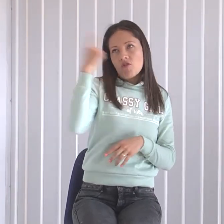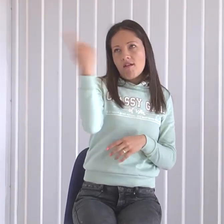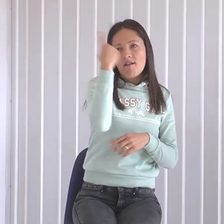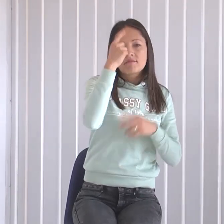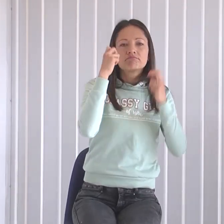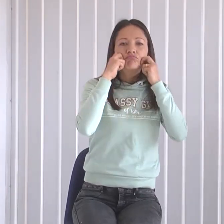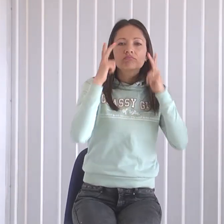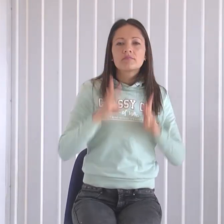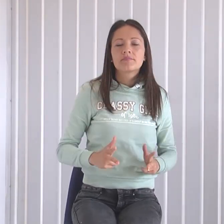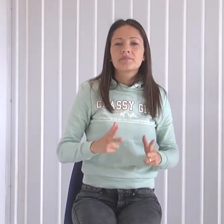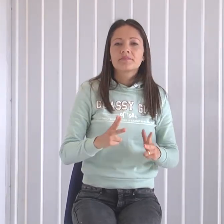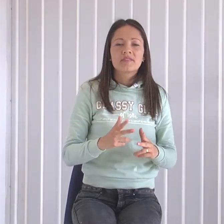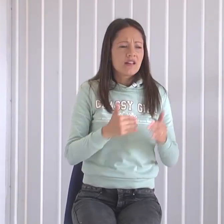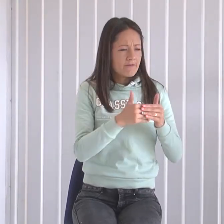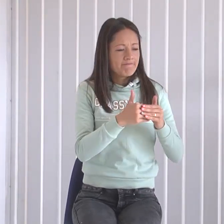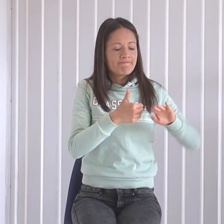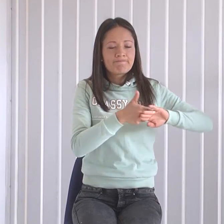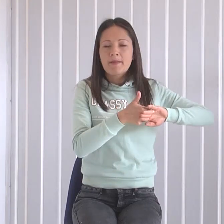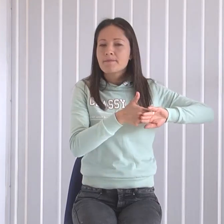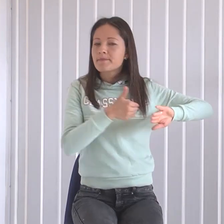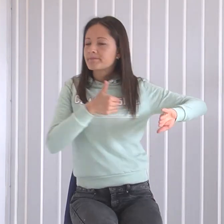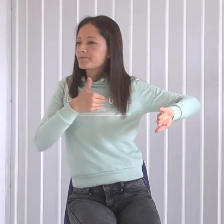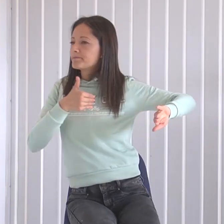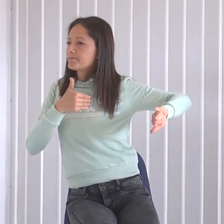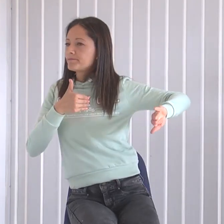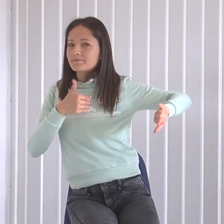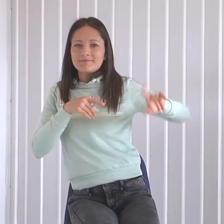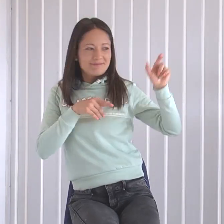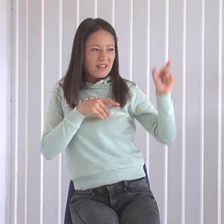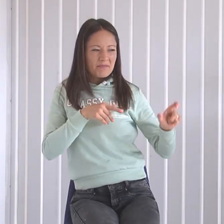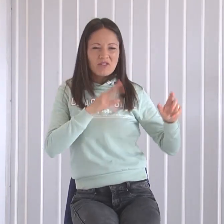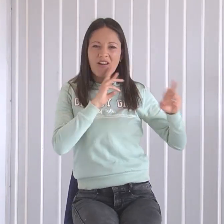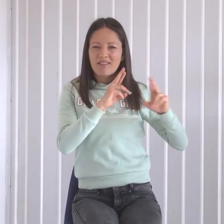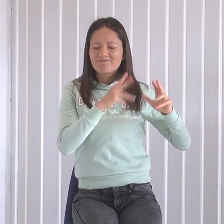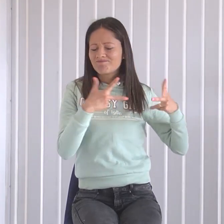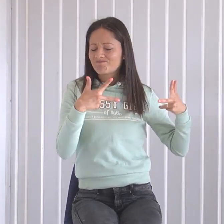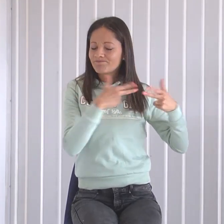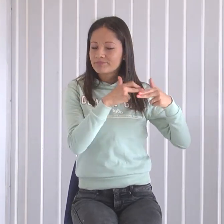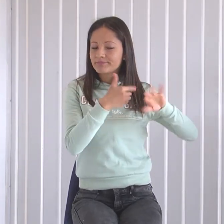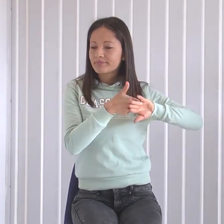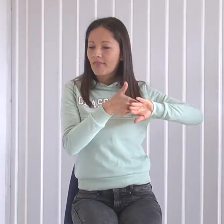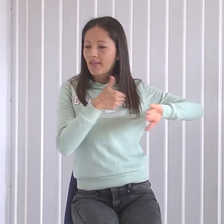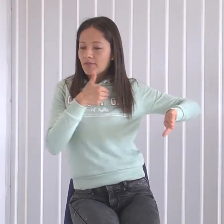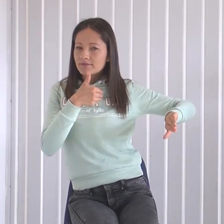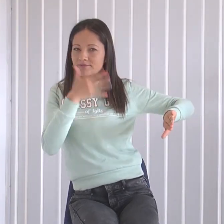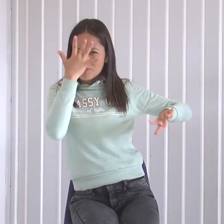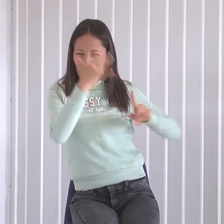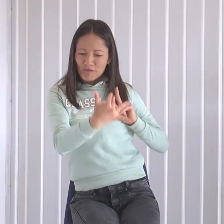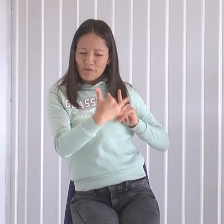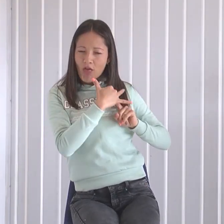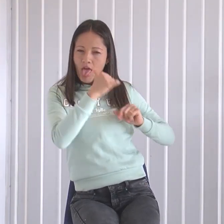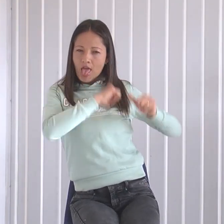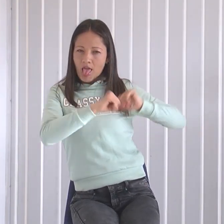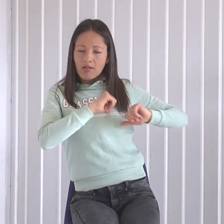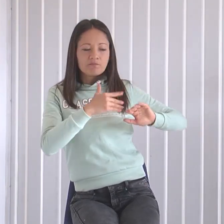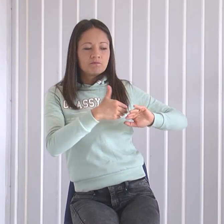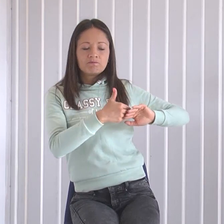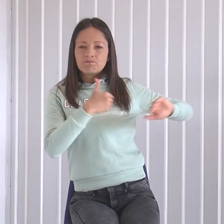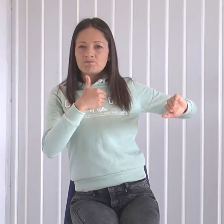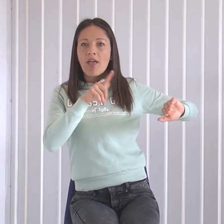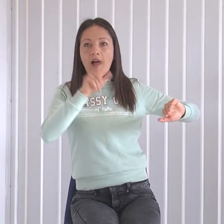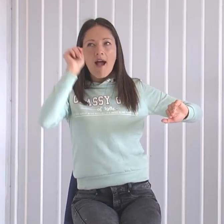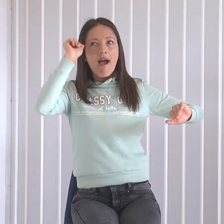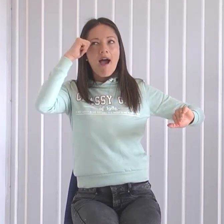humanos, es apartarnos de esa relación. Y entonces es allí donde nos acordamos